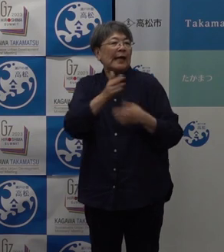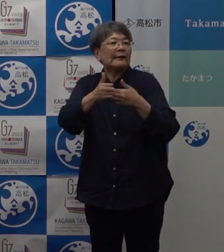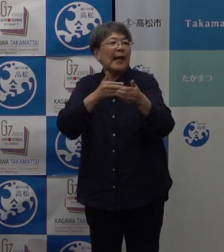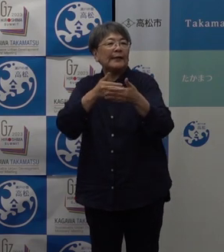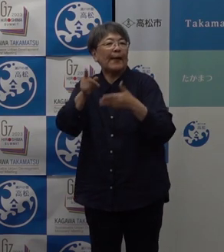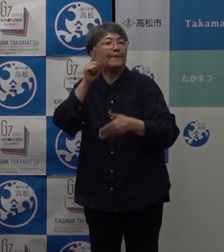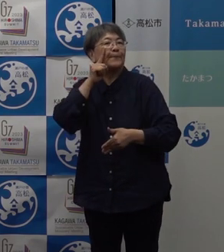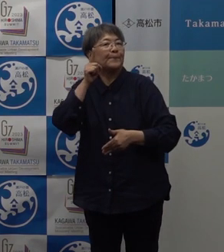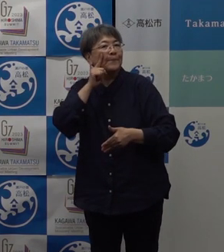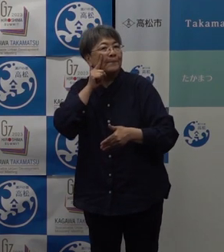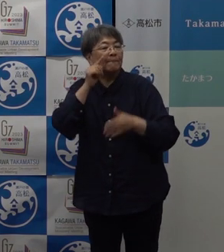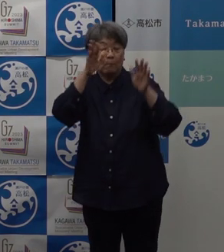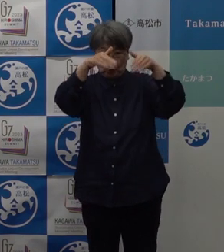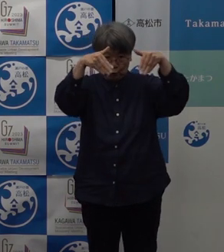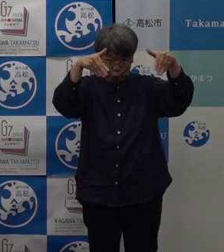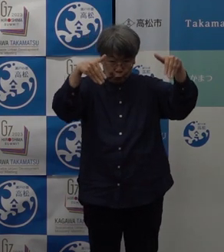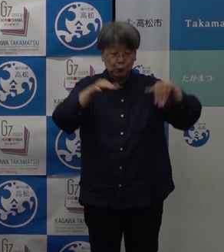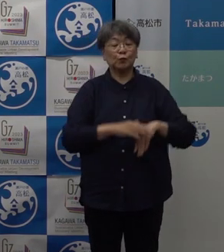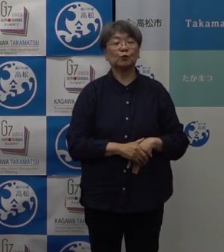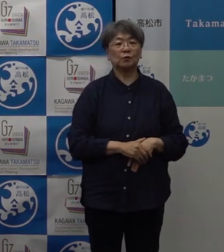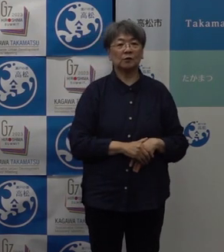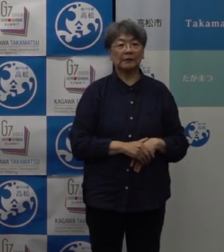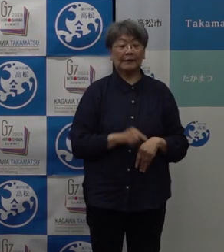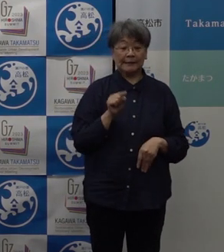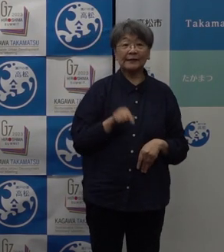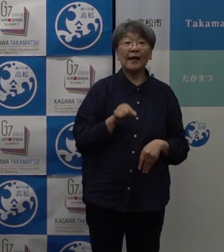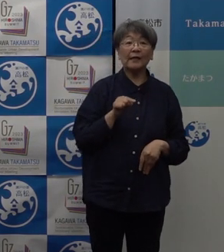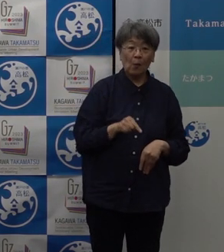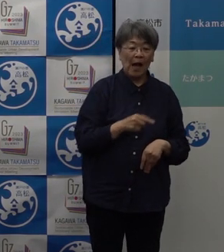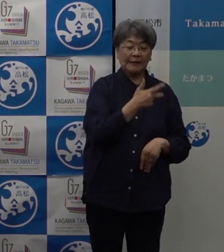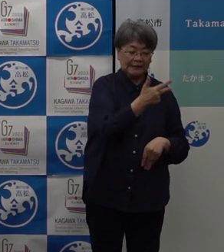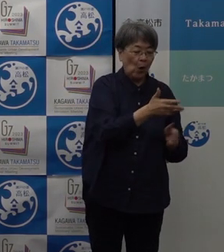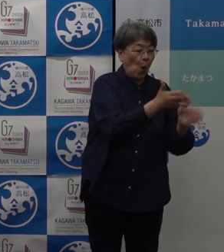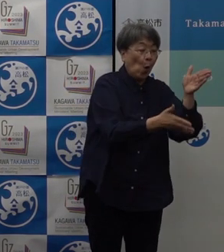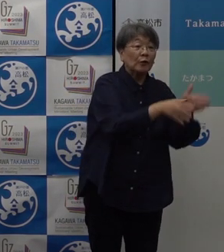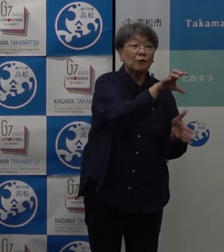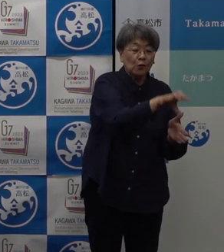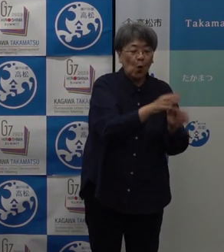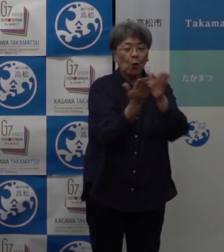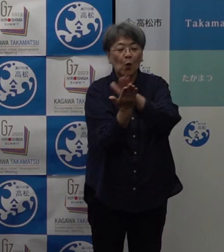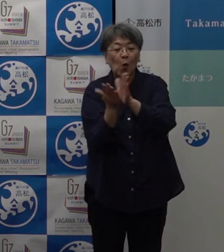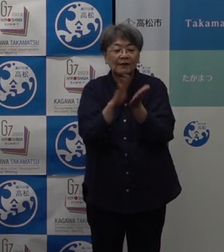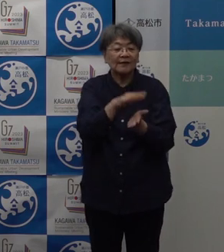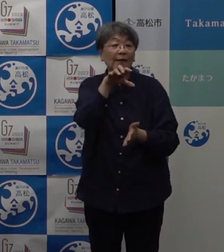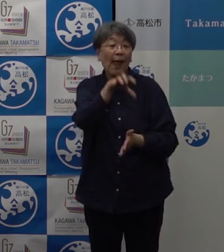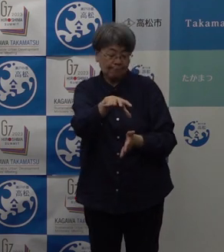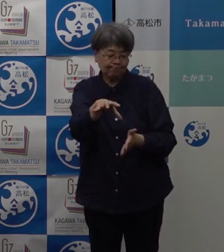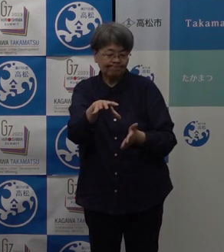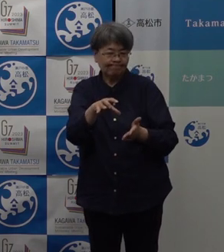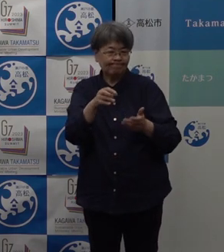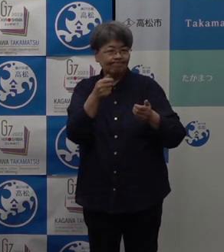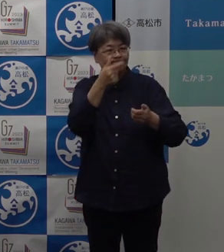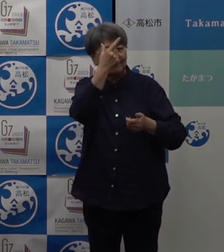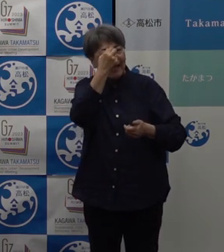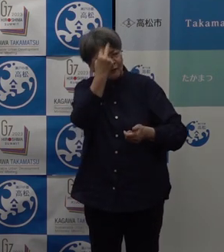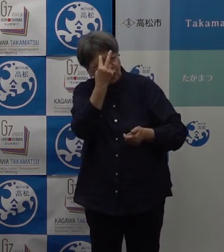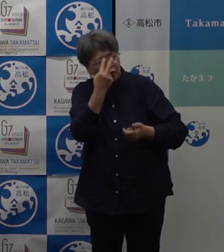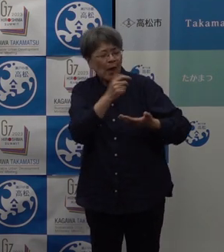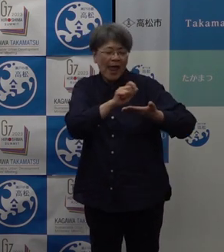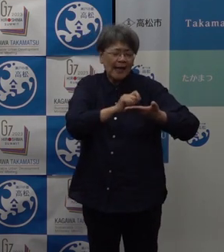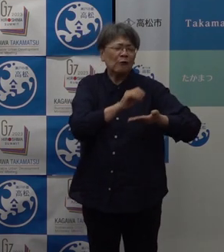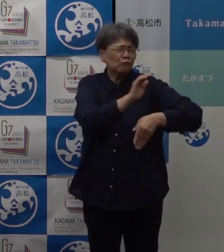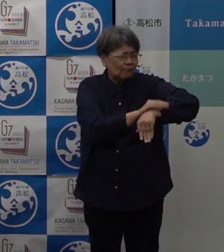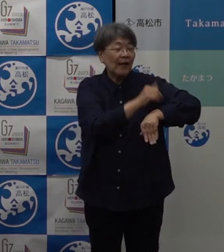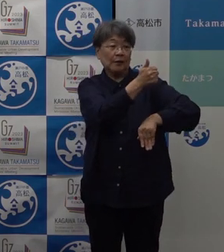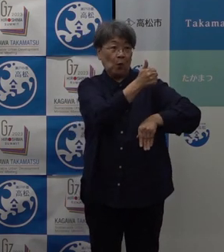インターンシップ制の募集でございます。本市では市内の保育所や幼稚園などにアーティストを派遣して子どもたちに